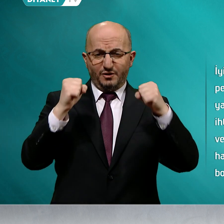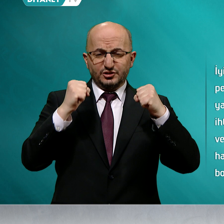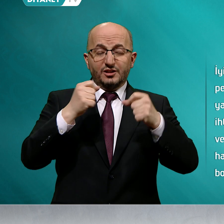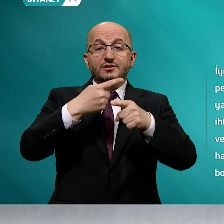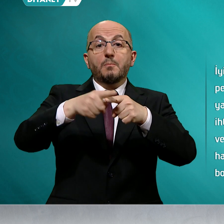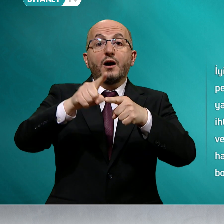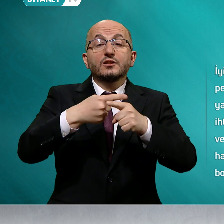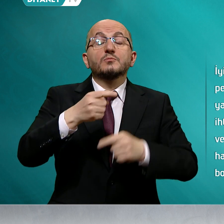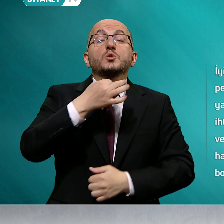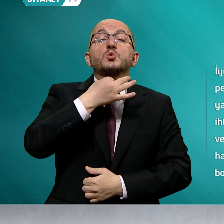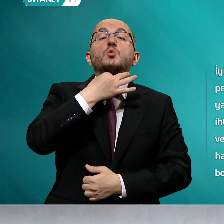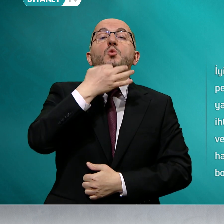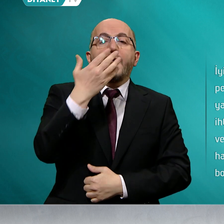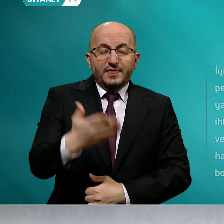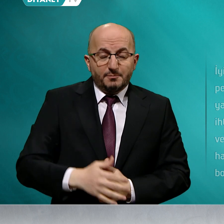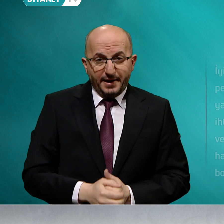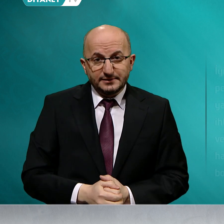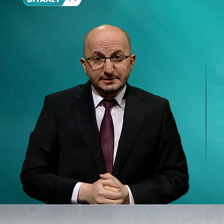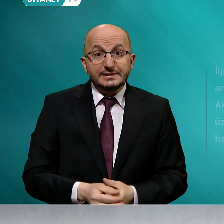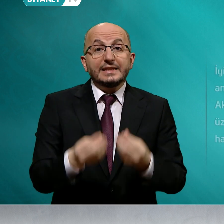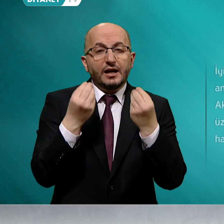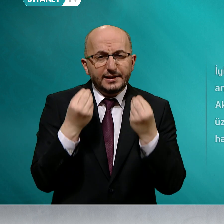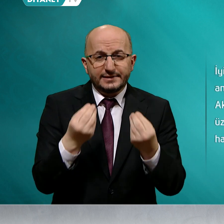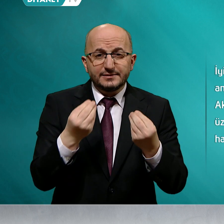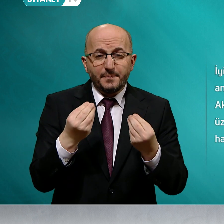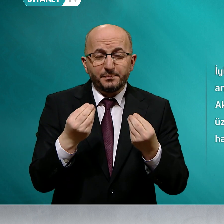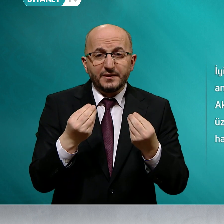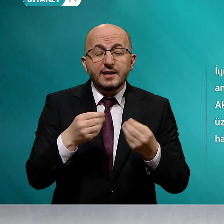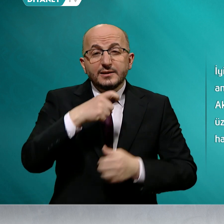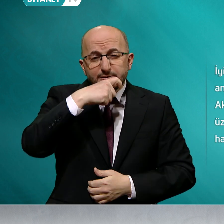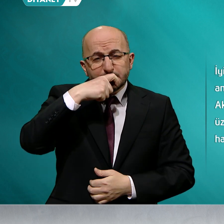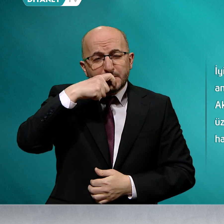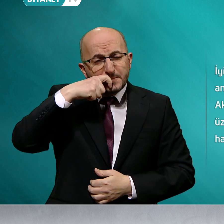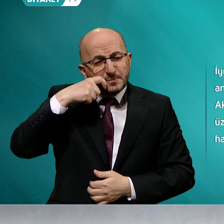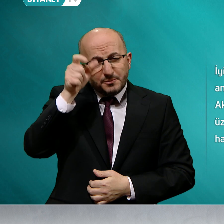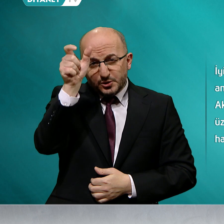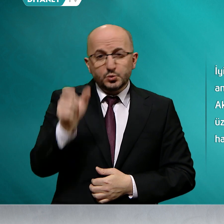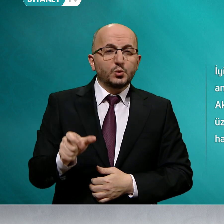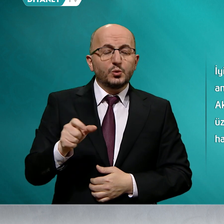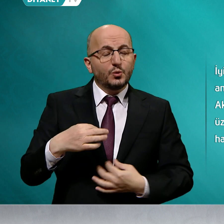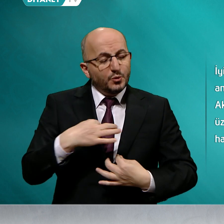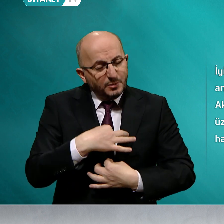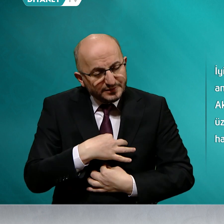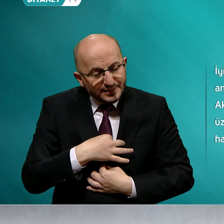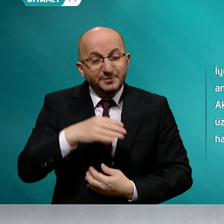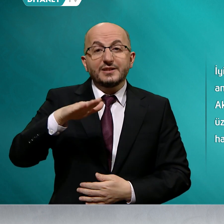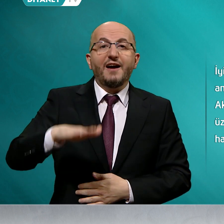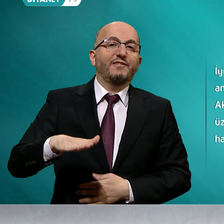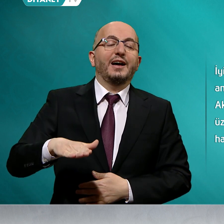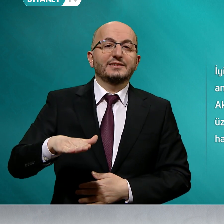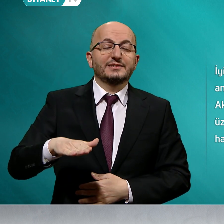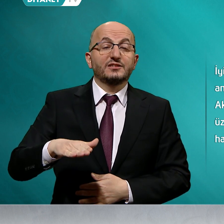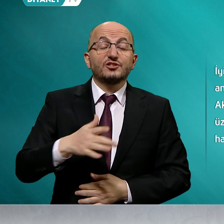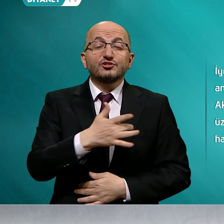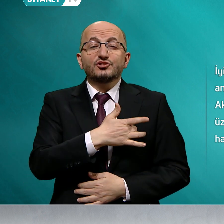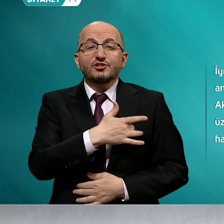bollukta ve sağlıkta paylaşarak şükretmektir. İyilik, samimi bir kul, hürmetkar bir